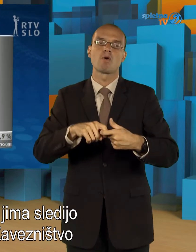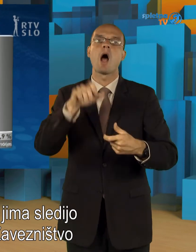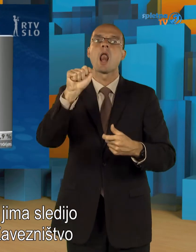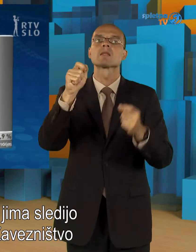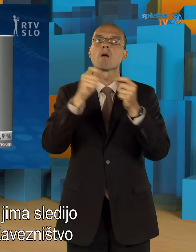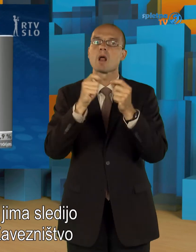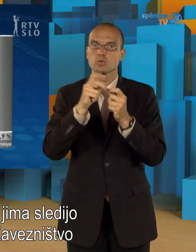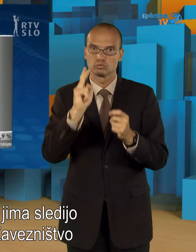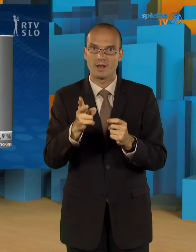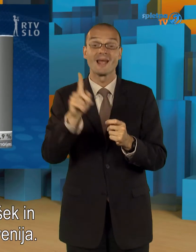Pozitivna Slovenija.